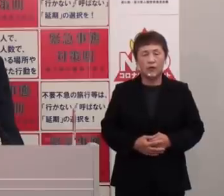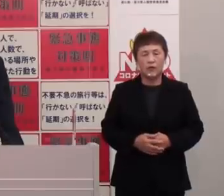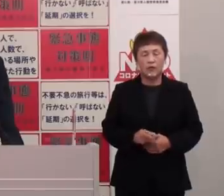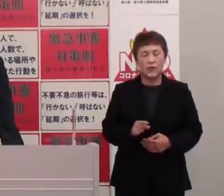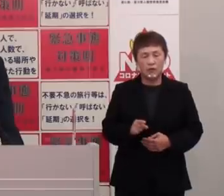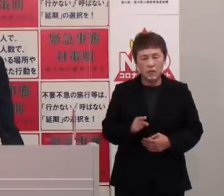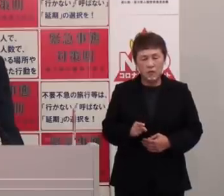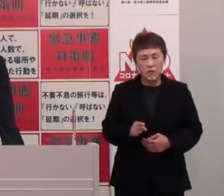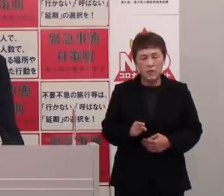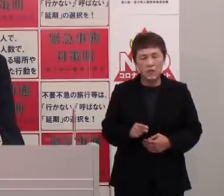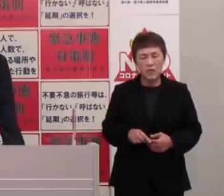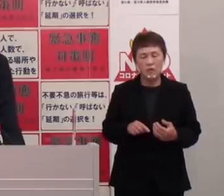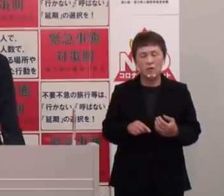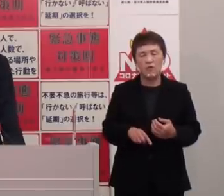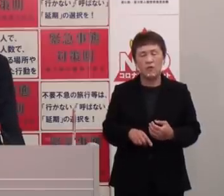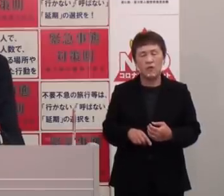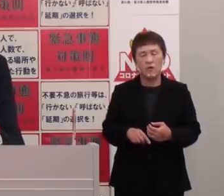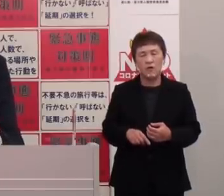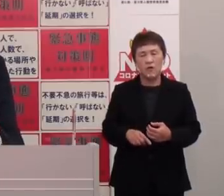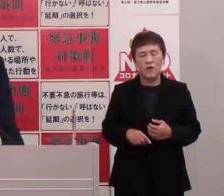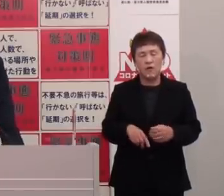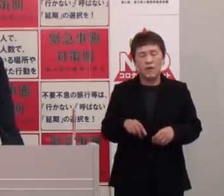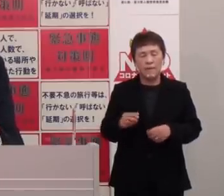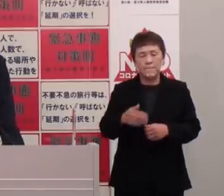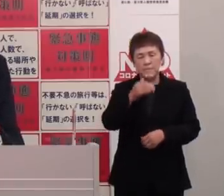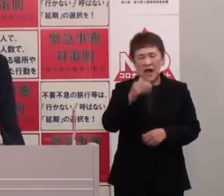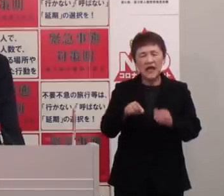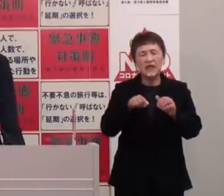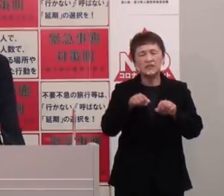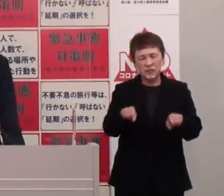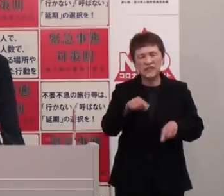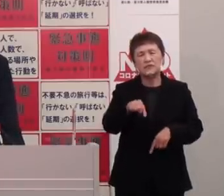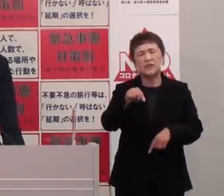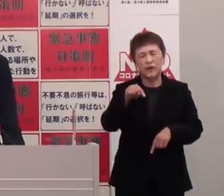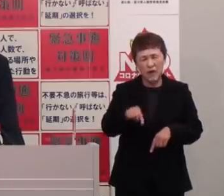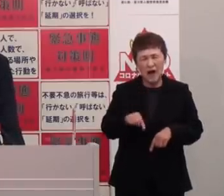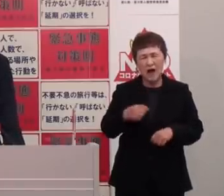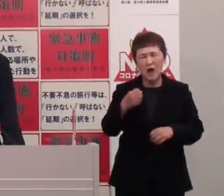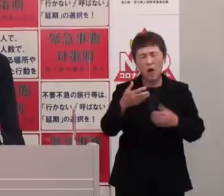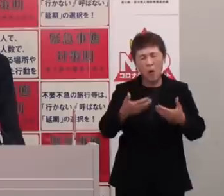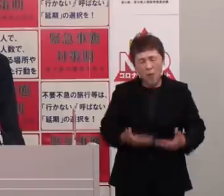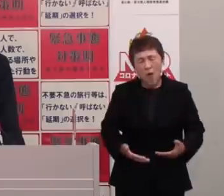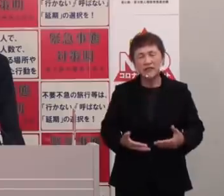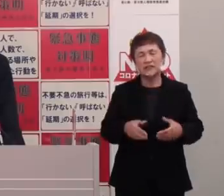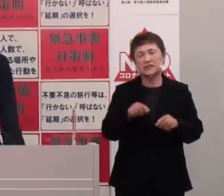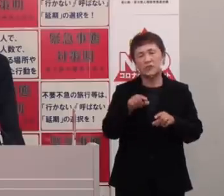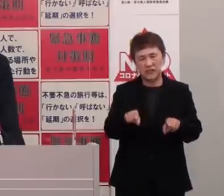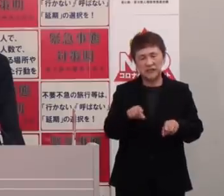置は法律に基づき閣議決定される非常に重い措置でありまして、